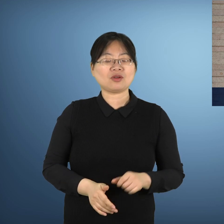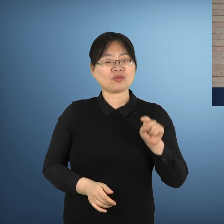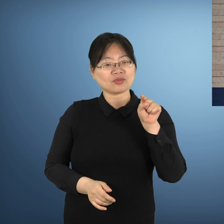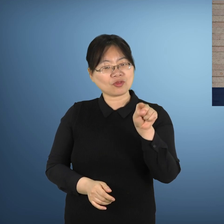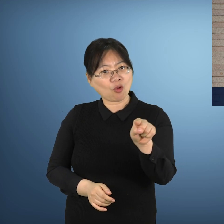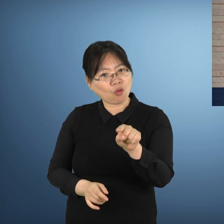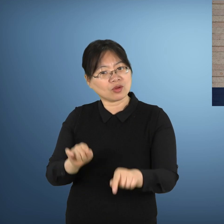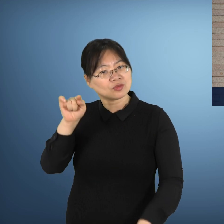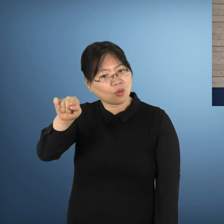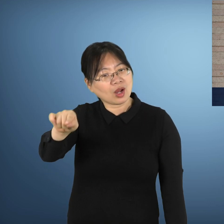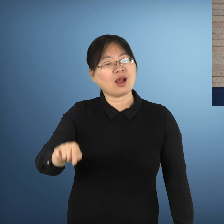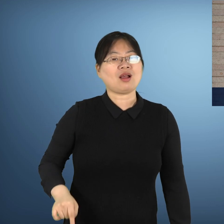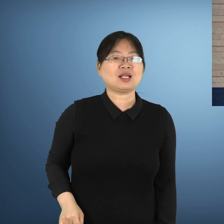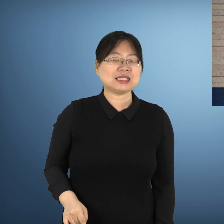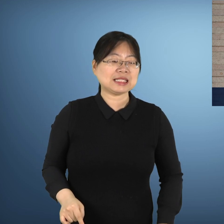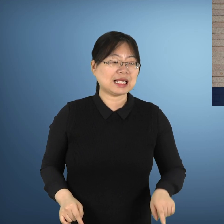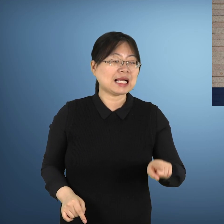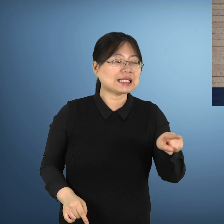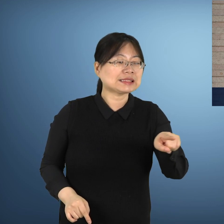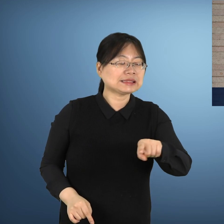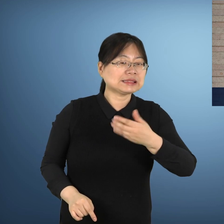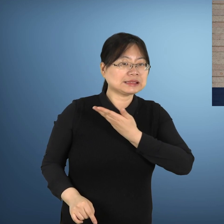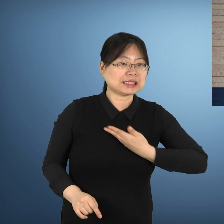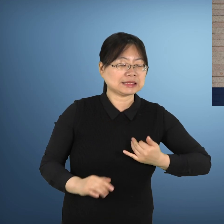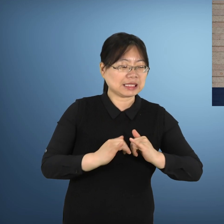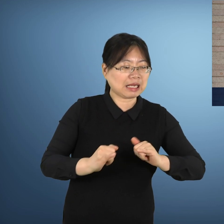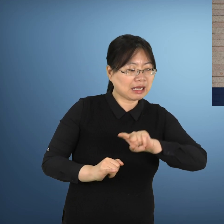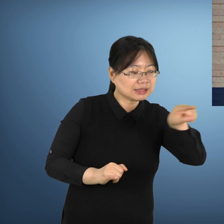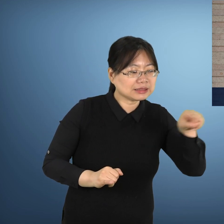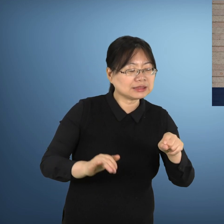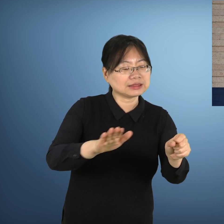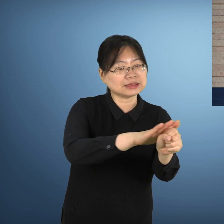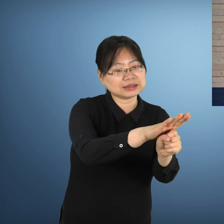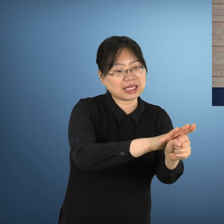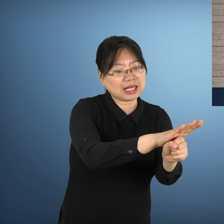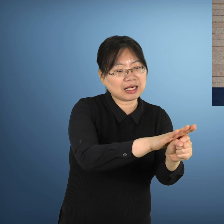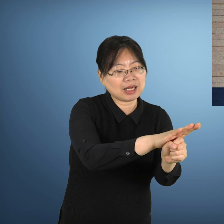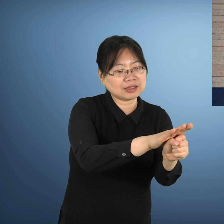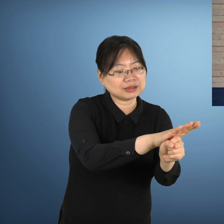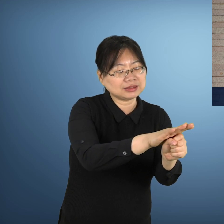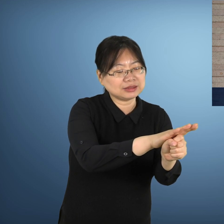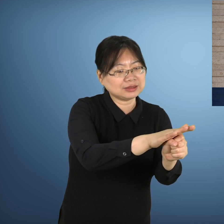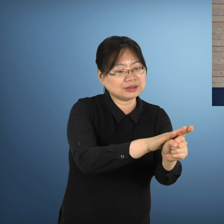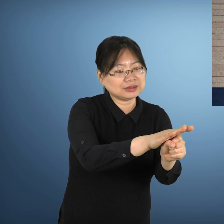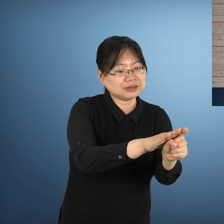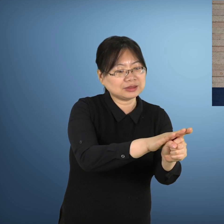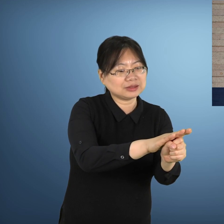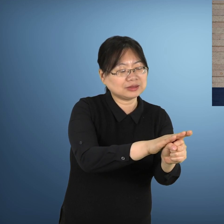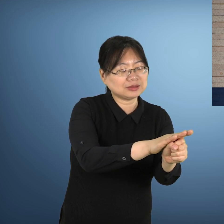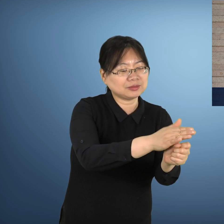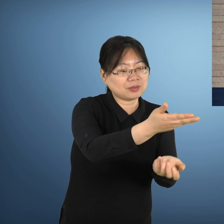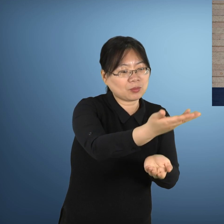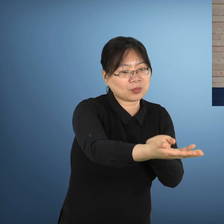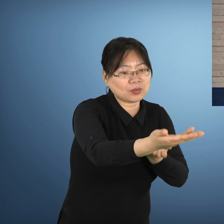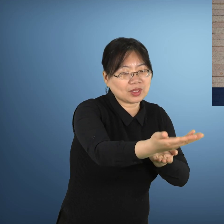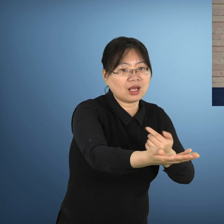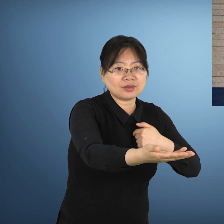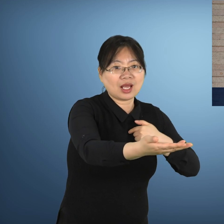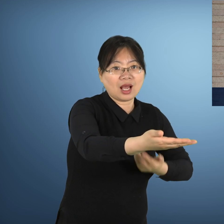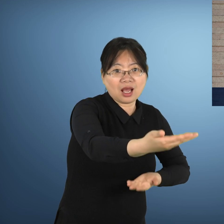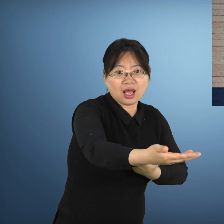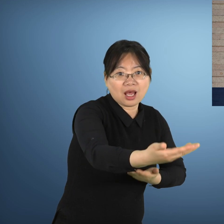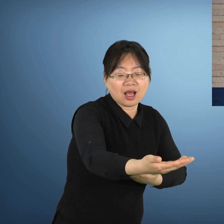네가 이 사람들을 사랑하는 것보다 나를 더 사랑하느냐? 흘낏 보면